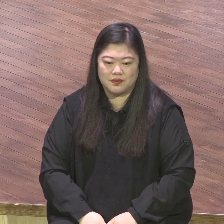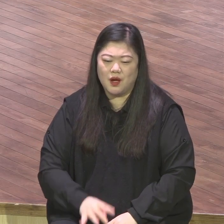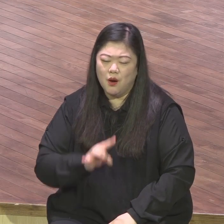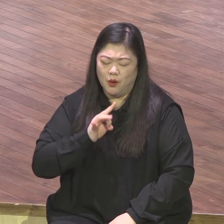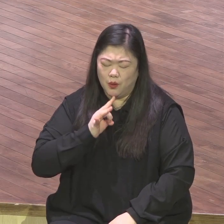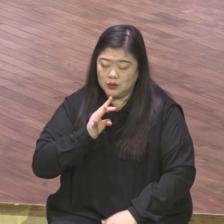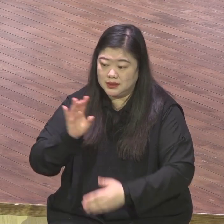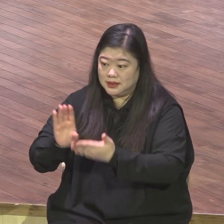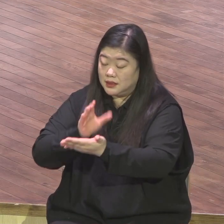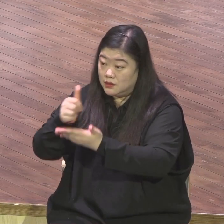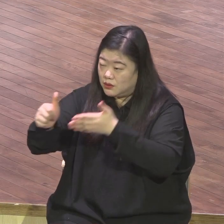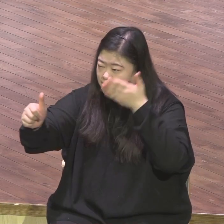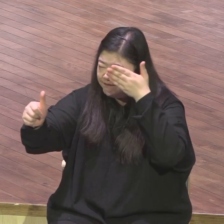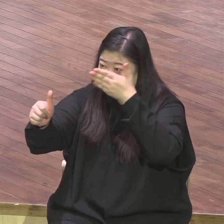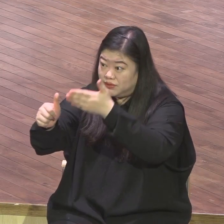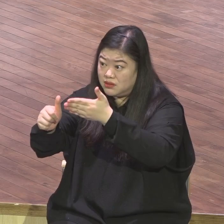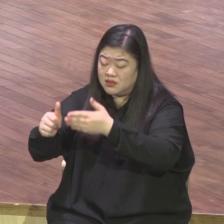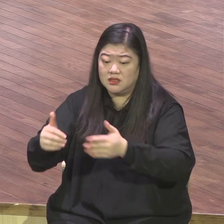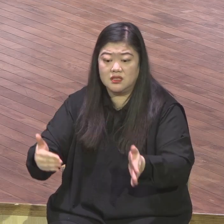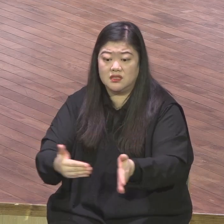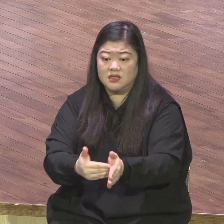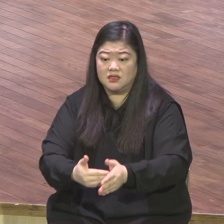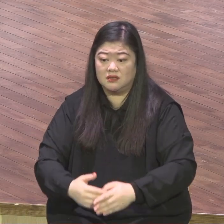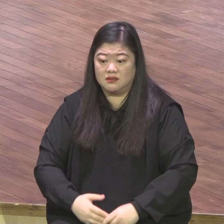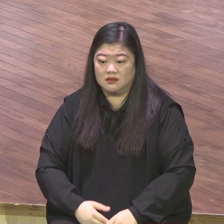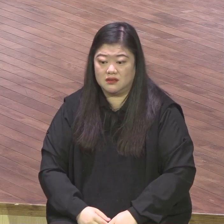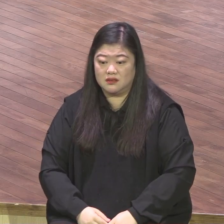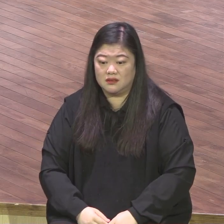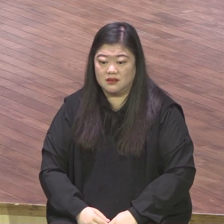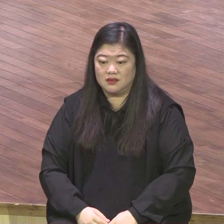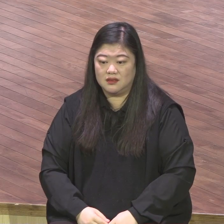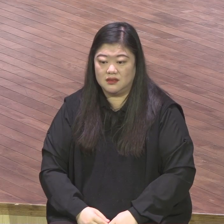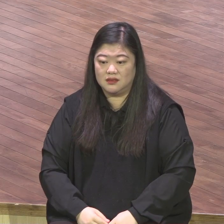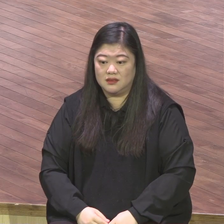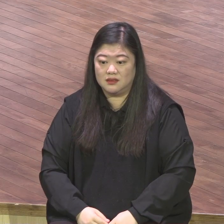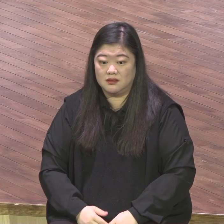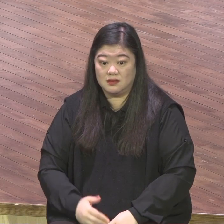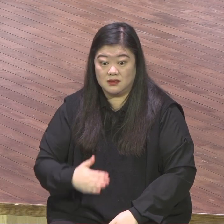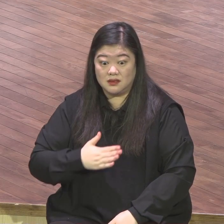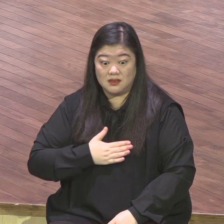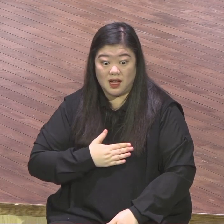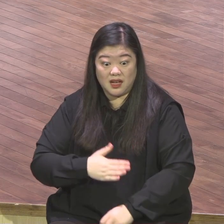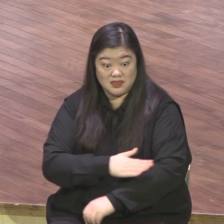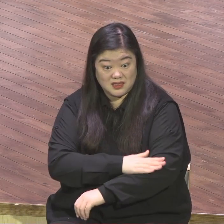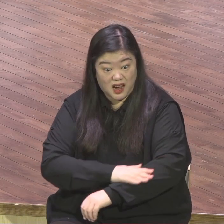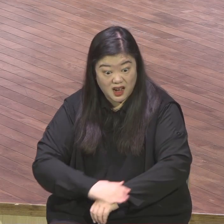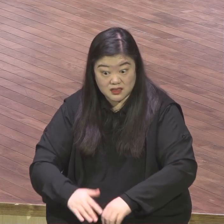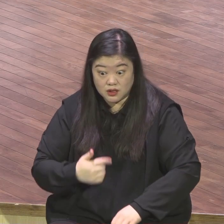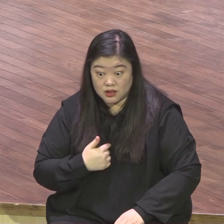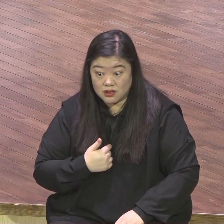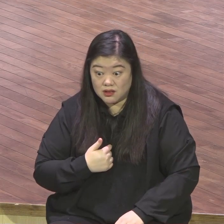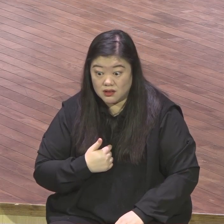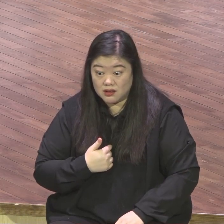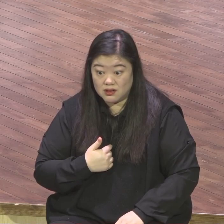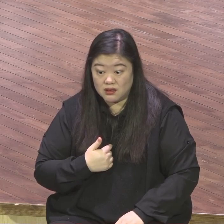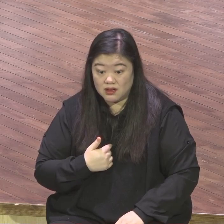거라고. 뭐 한 게 있다고 뭐 그렇게 잘났다고 자존심이 뭐 그리 쎄다고 시험이 됩니까?